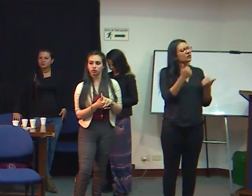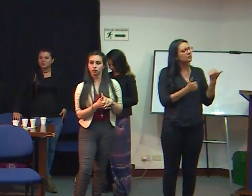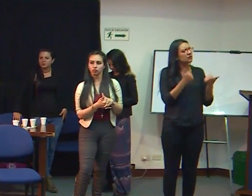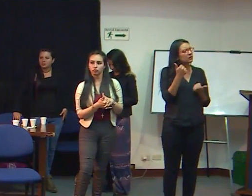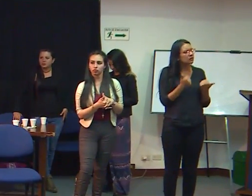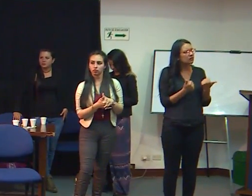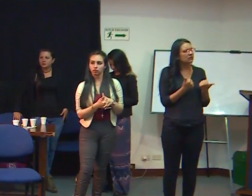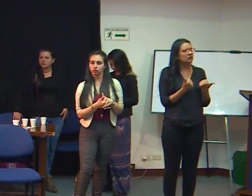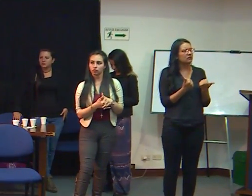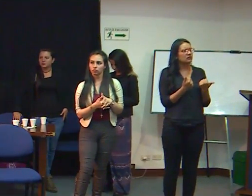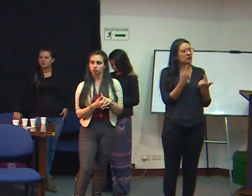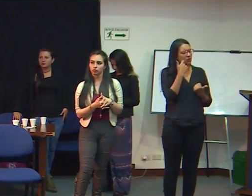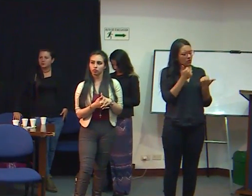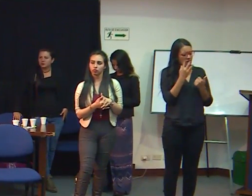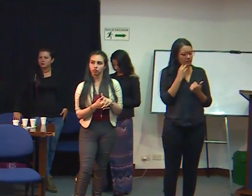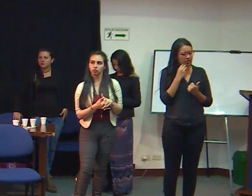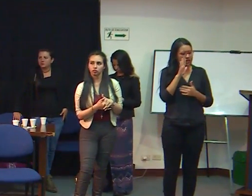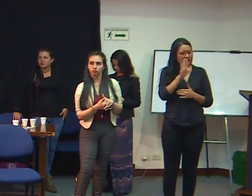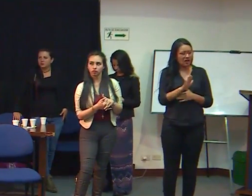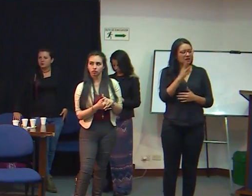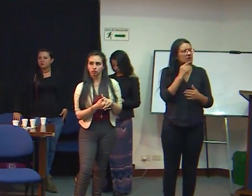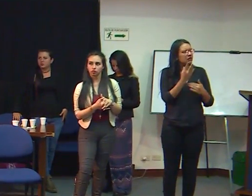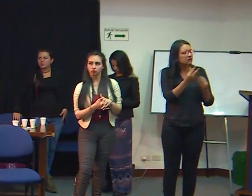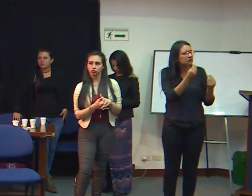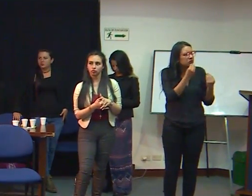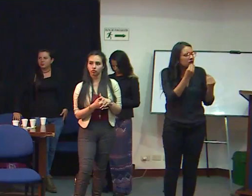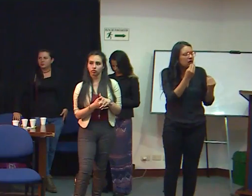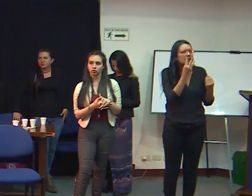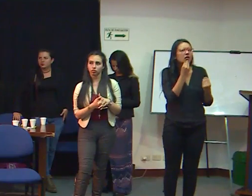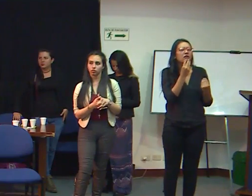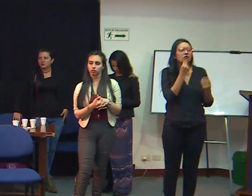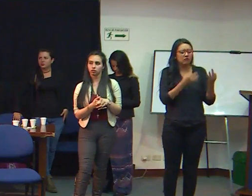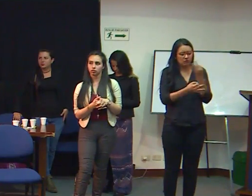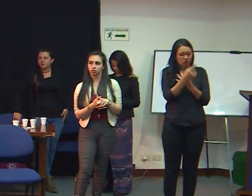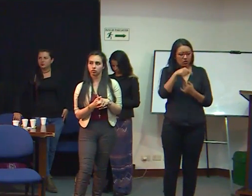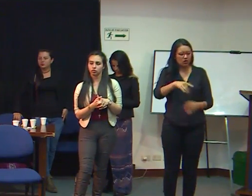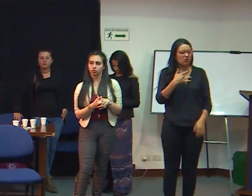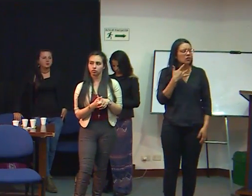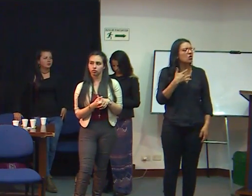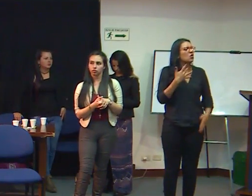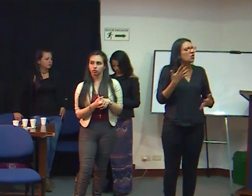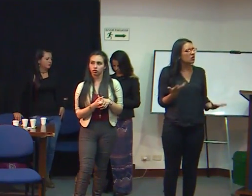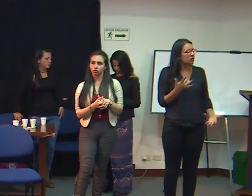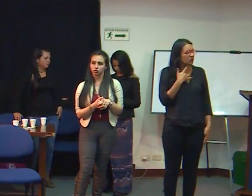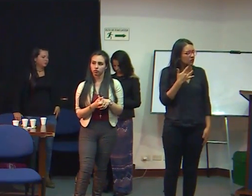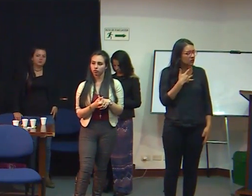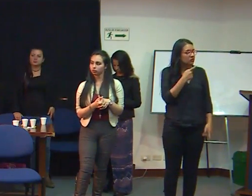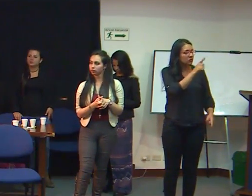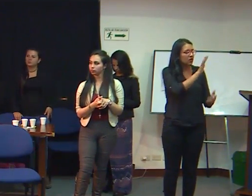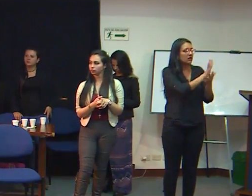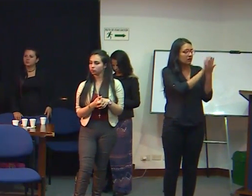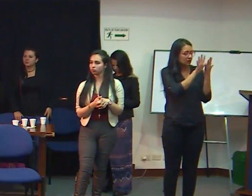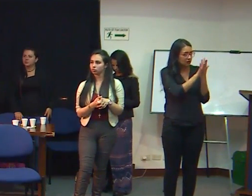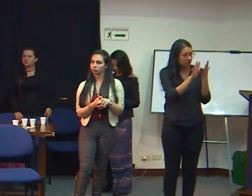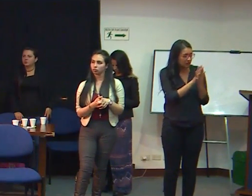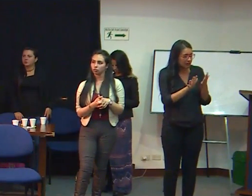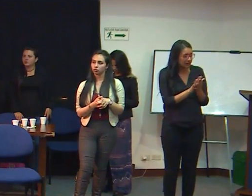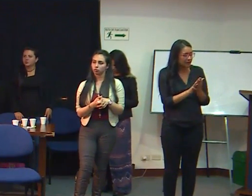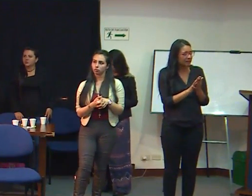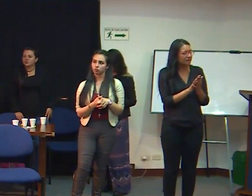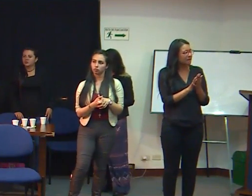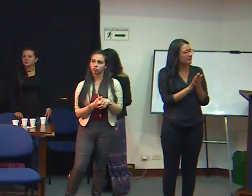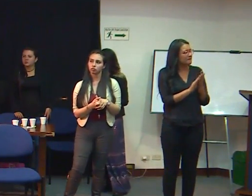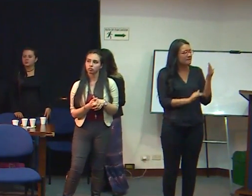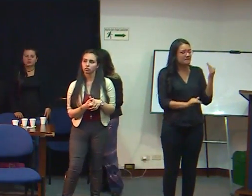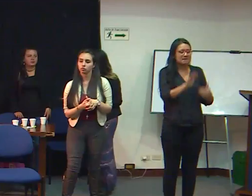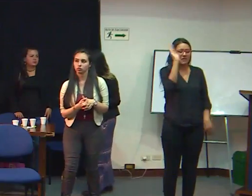recibiendo. ¿Cuál fue su experiencia el día de hoy? ¿Cómo se sintieron en esa experiencia? Que nos pues lo puedan ustedes comentar, pero sobre